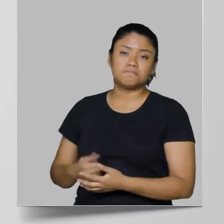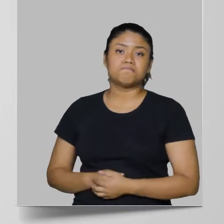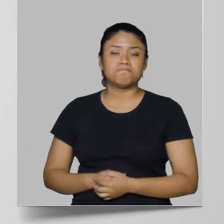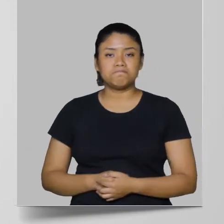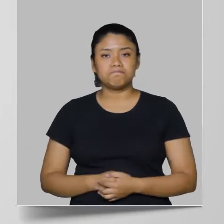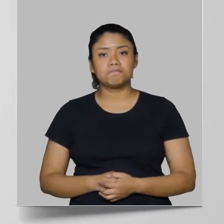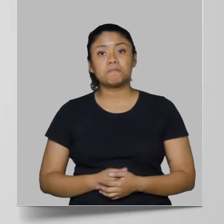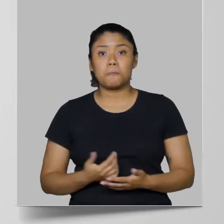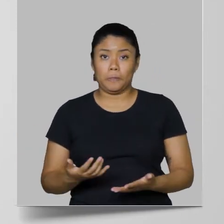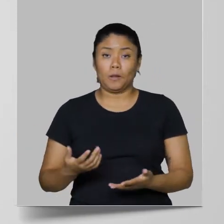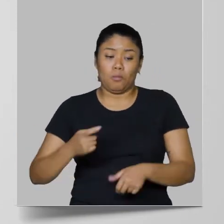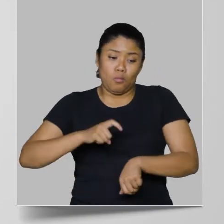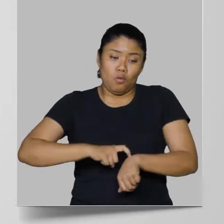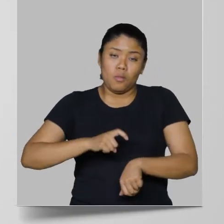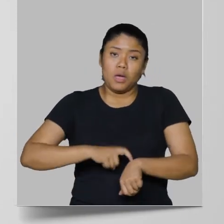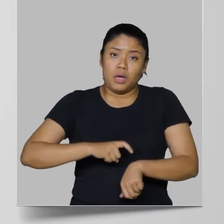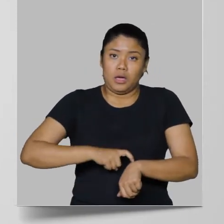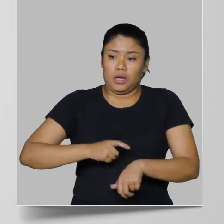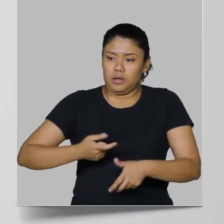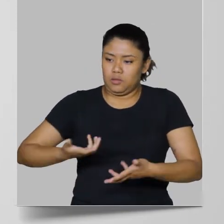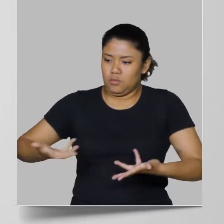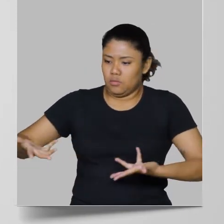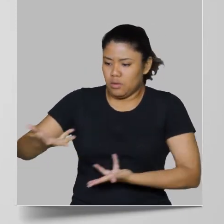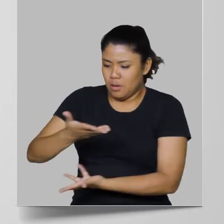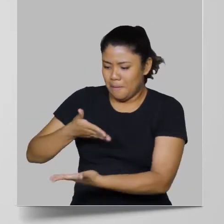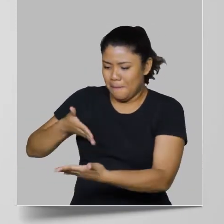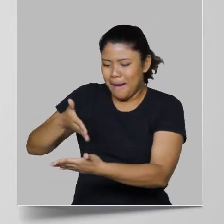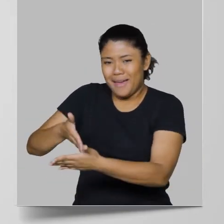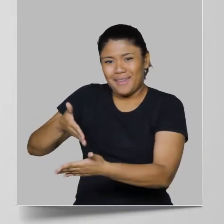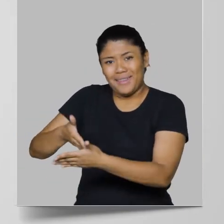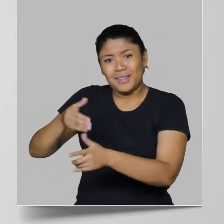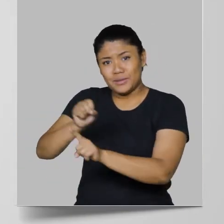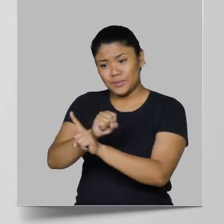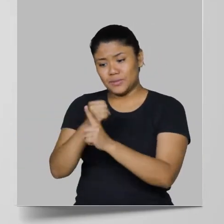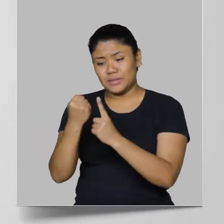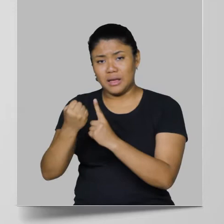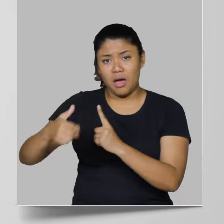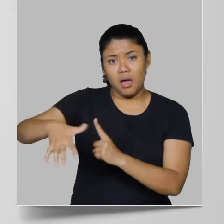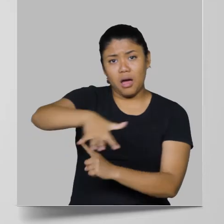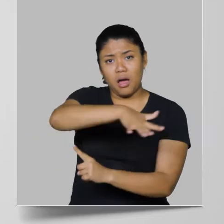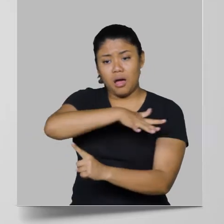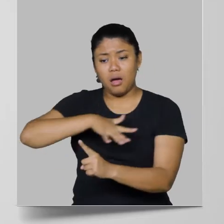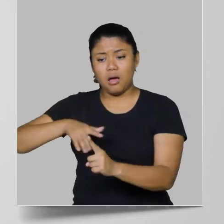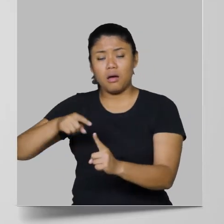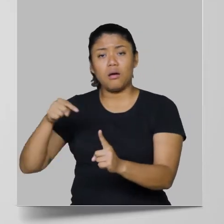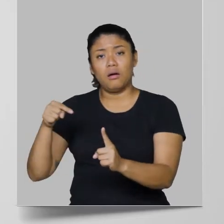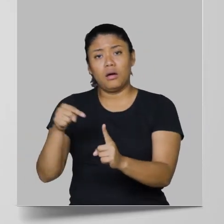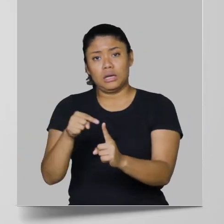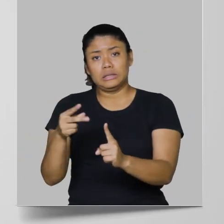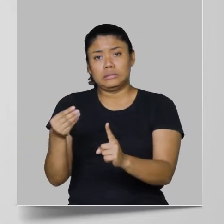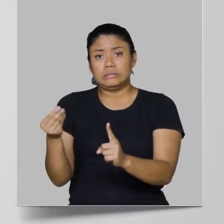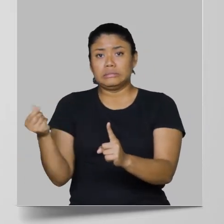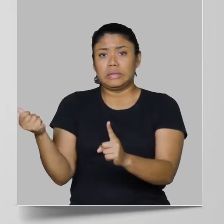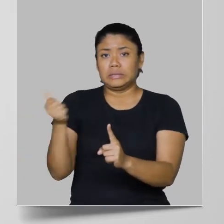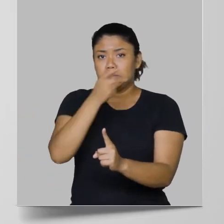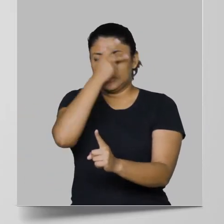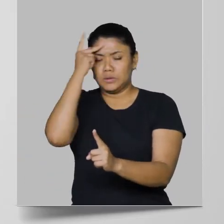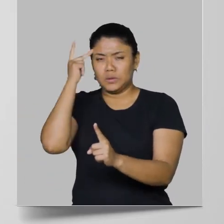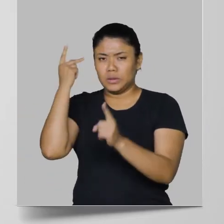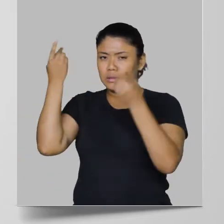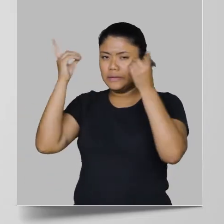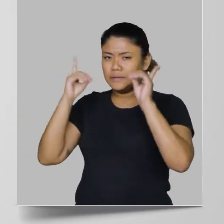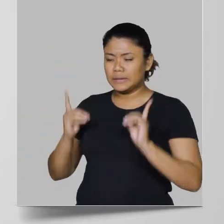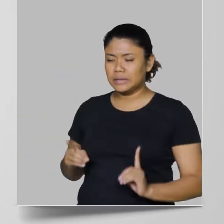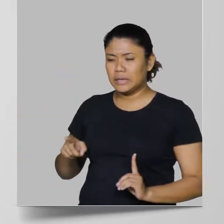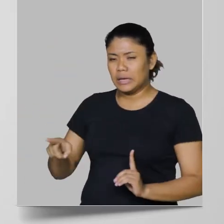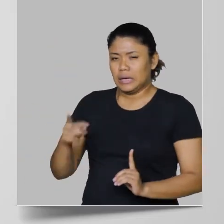né, de que a interação das barreiras sociais é que causam, né, que tornam a pessoa com deficiência, vamos dizer